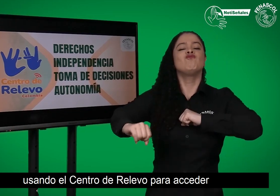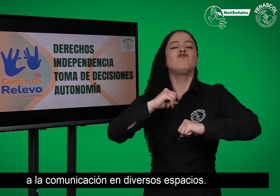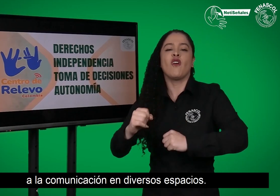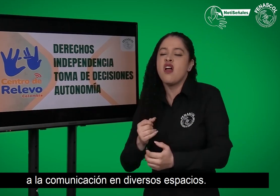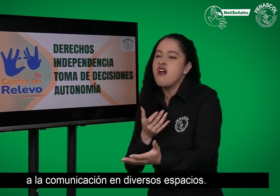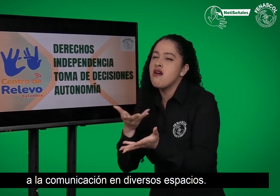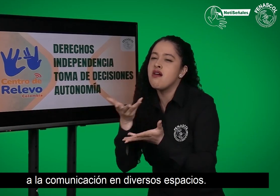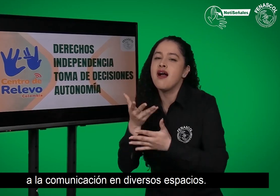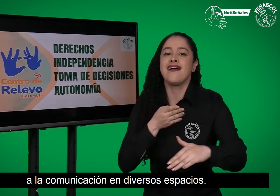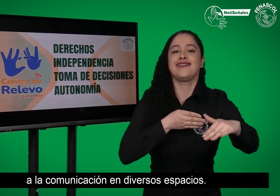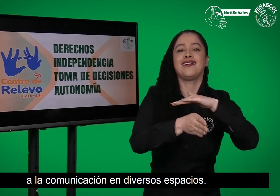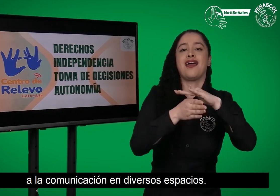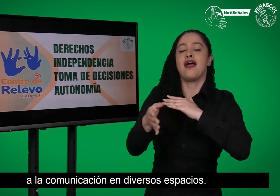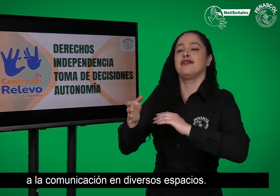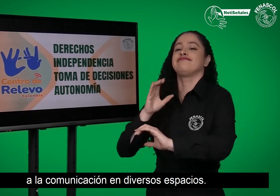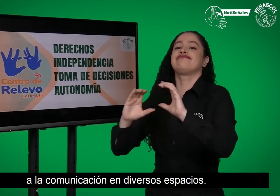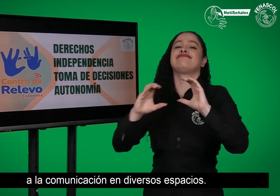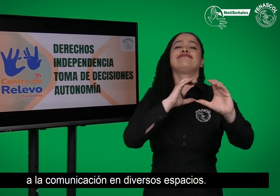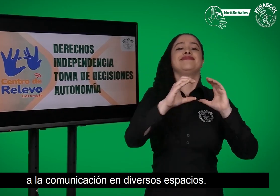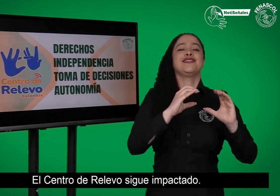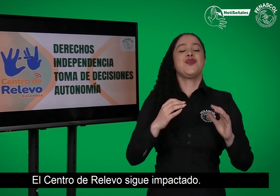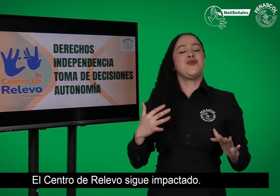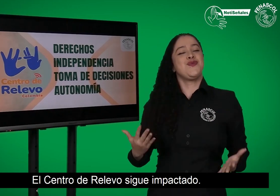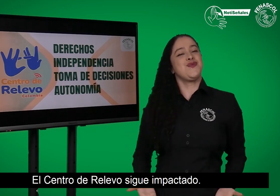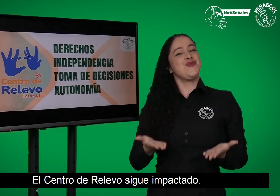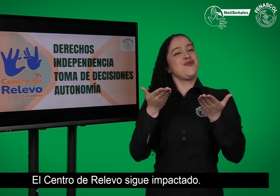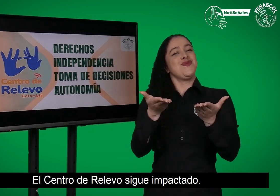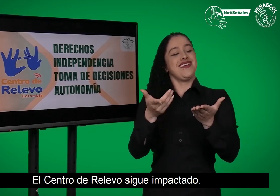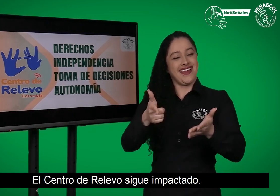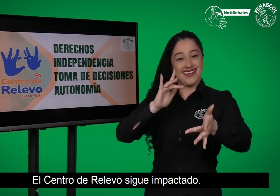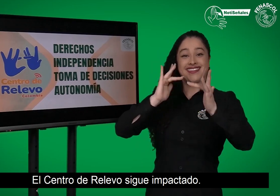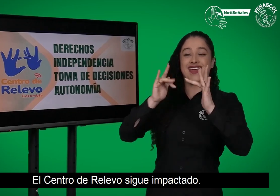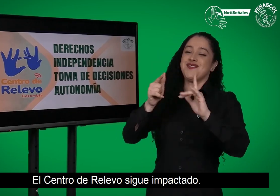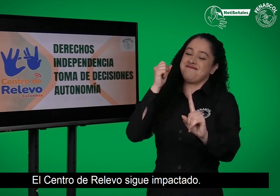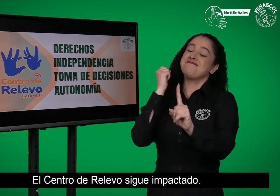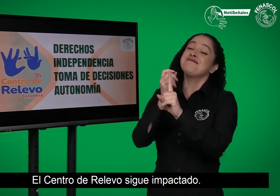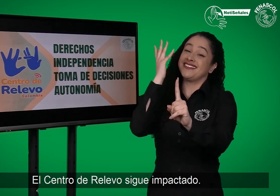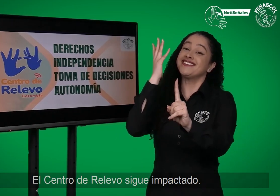acceder a la comunicación en diversos espacios. El Centro de Relevo sigue impactando.